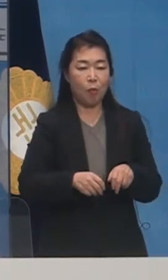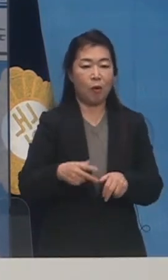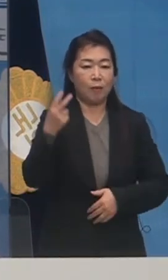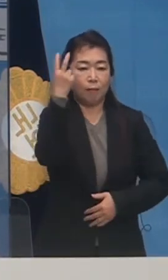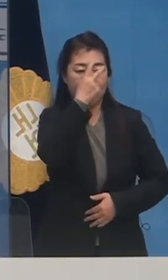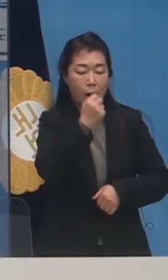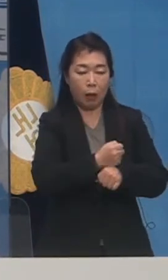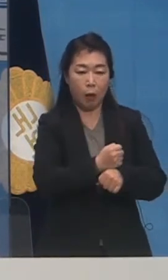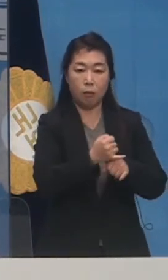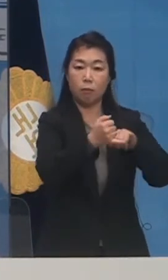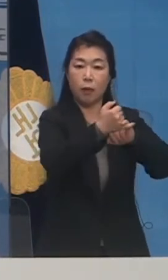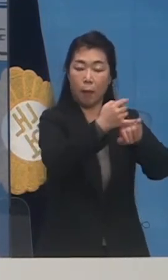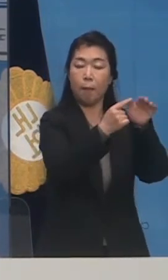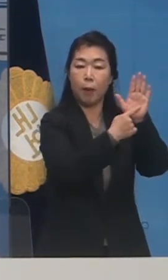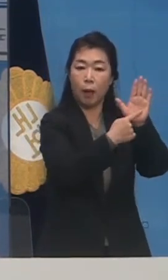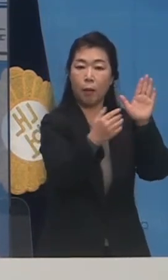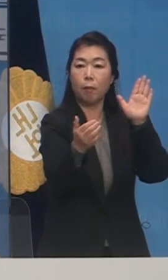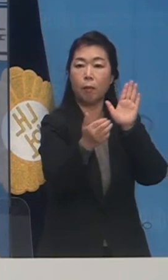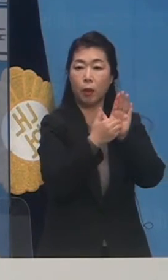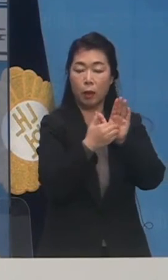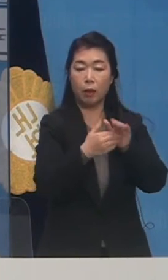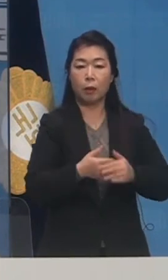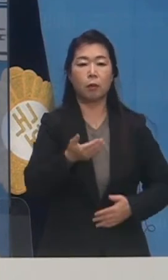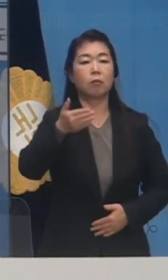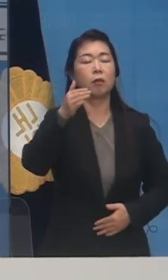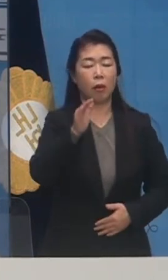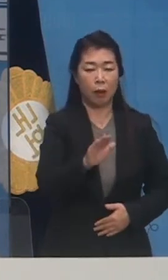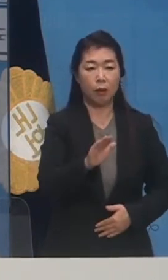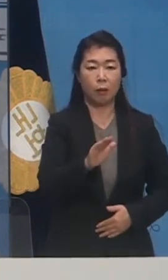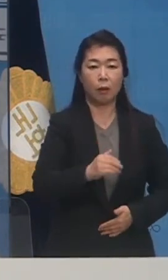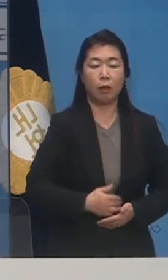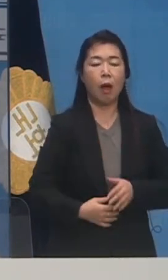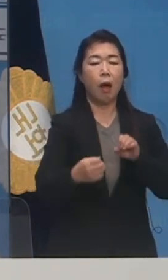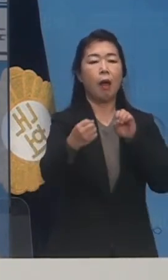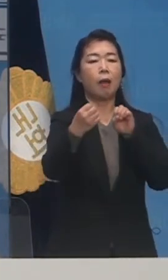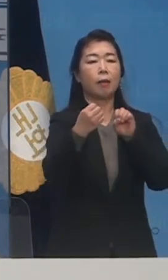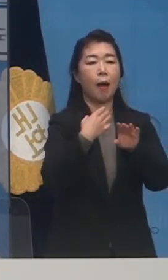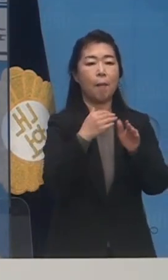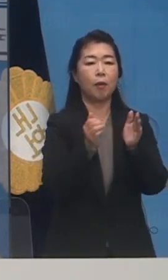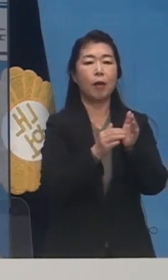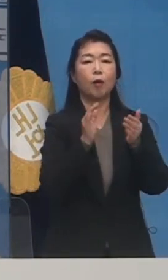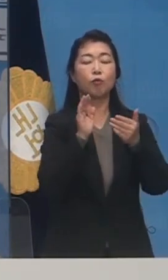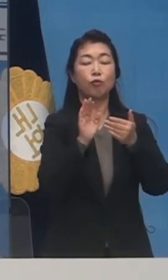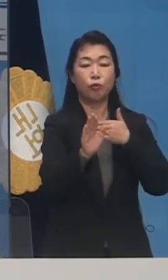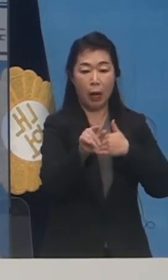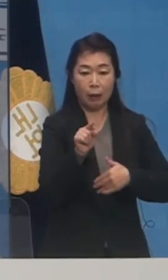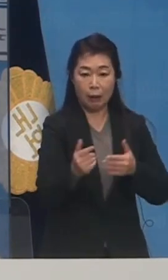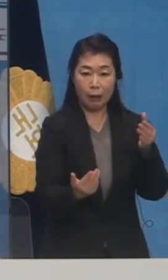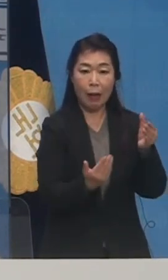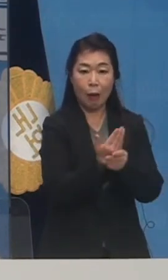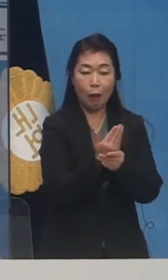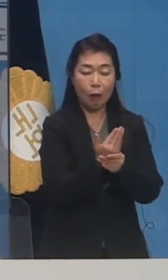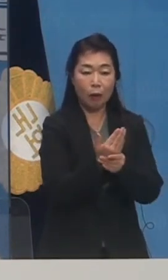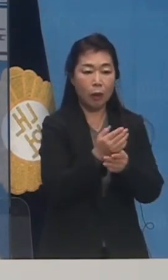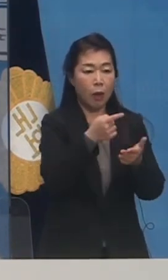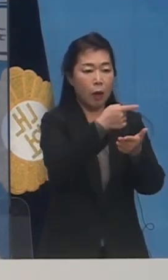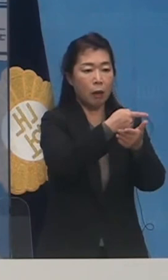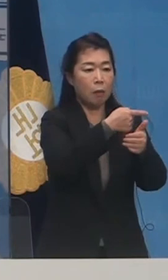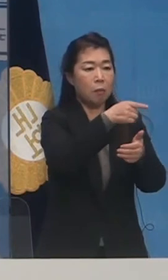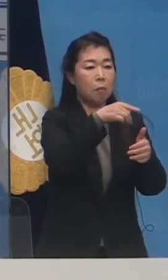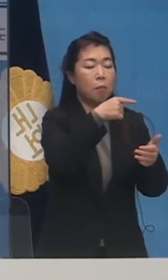신속하게 검사하겠다고 답했습니다. 그러나 답변이 무색하게 이 사건은 피해자만